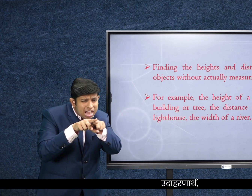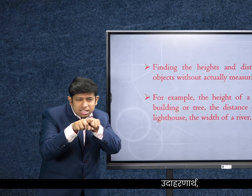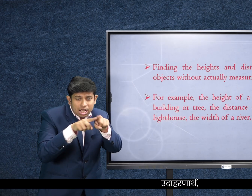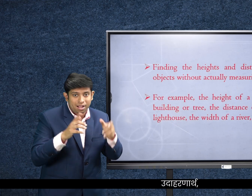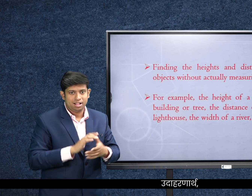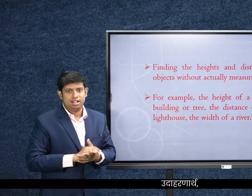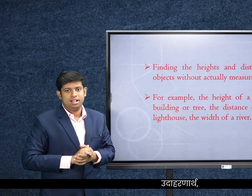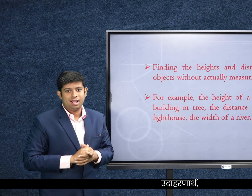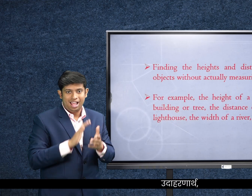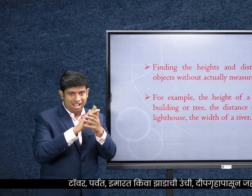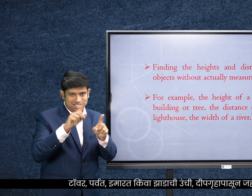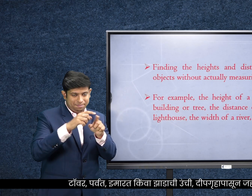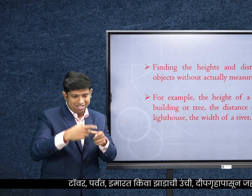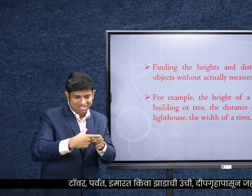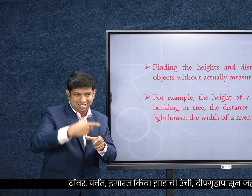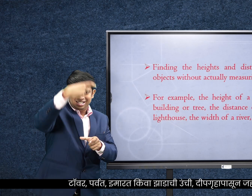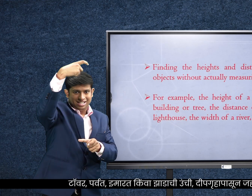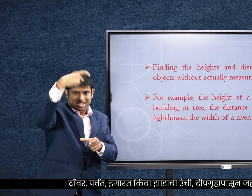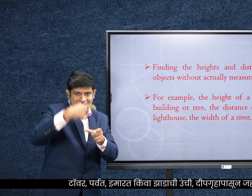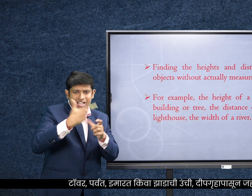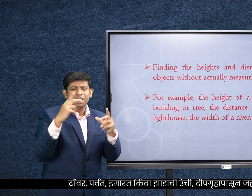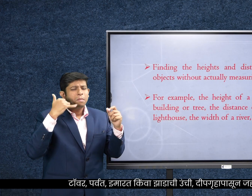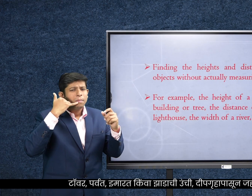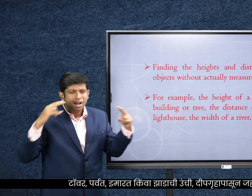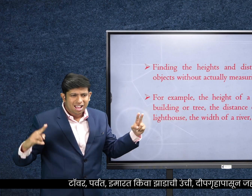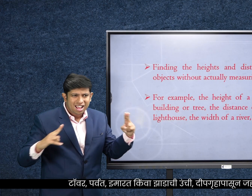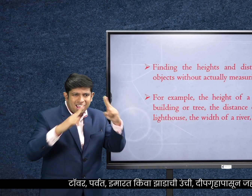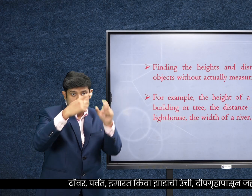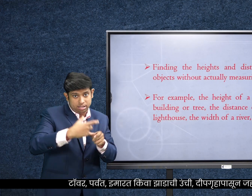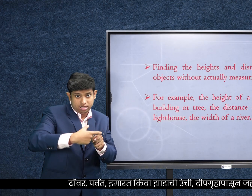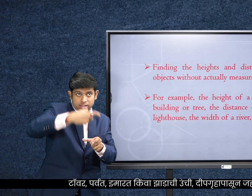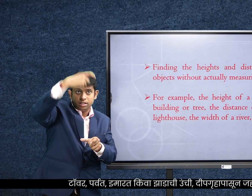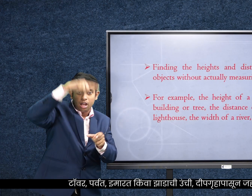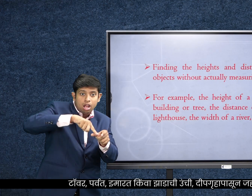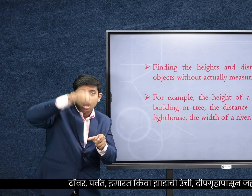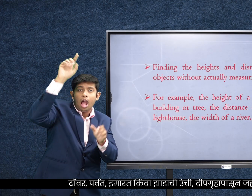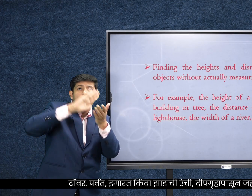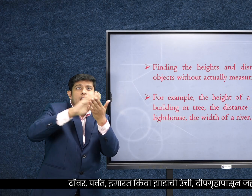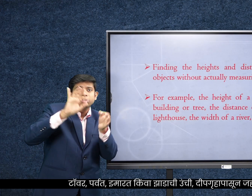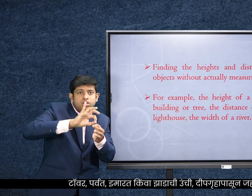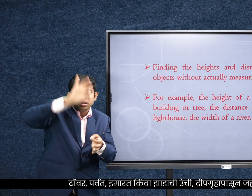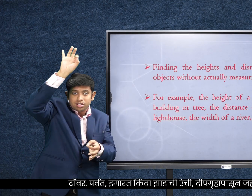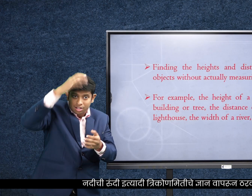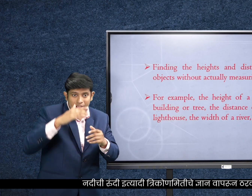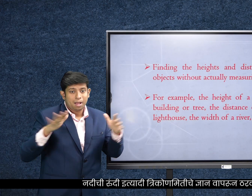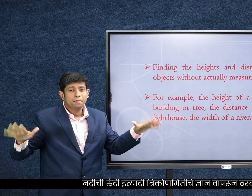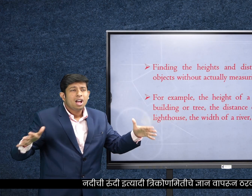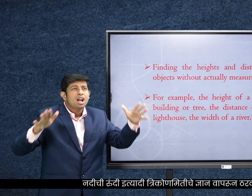उदाहरणार्थ टॉवर, पर्वत, इमारत किंवा झाडाची उंची, दीपगृहातून जहाजाचे अंतर, नदीची